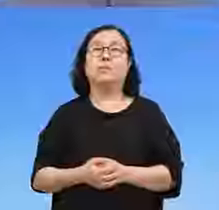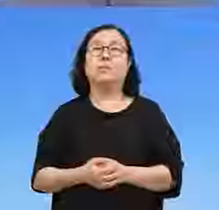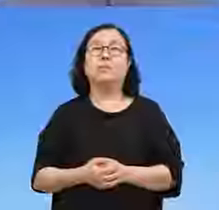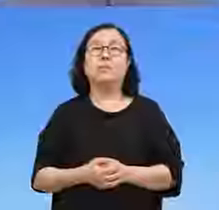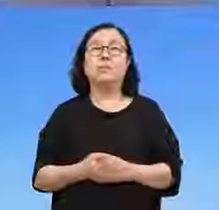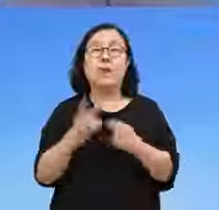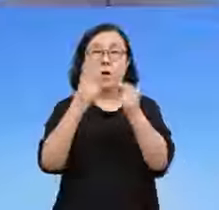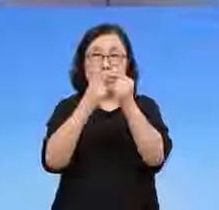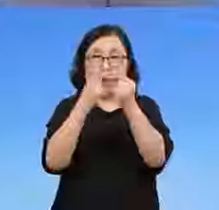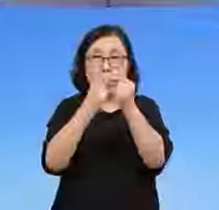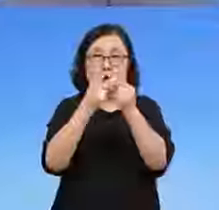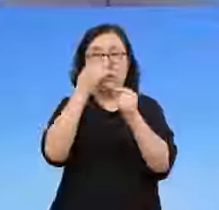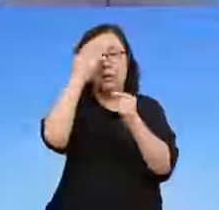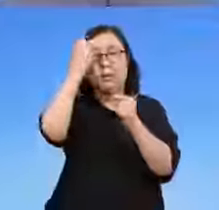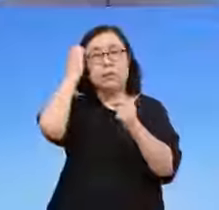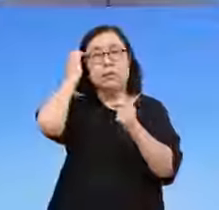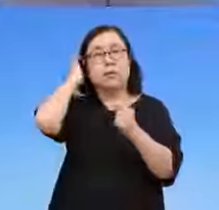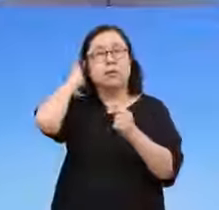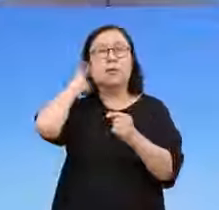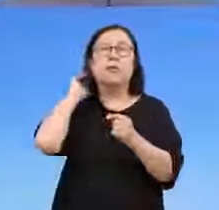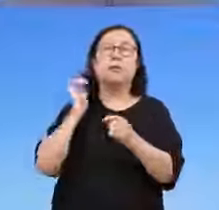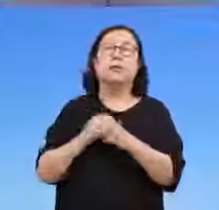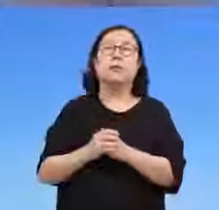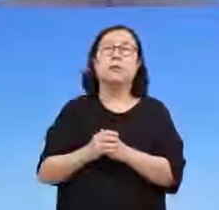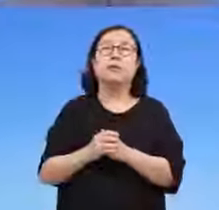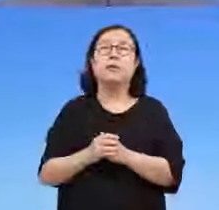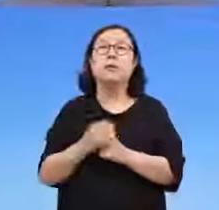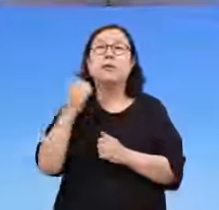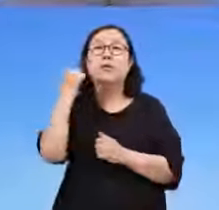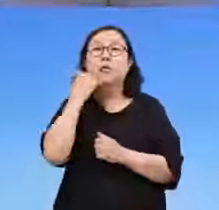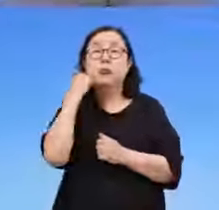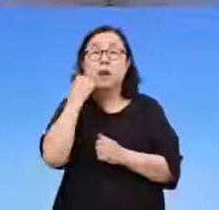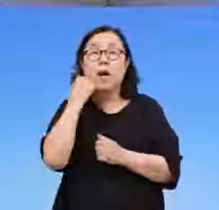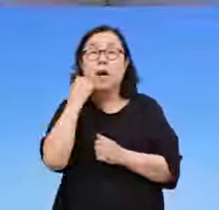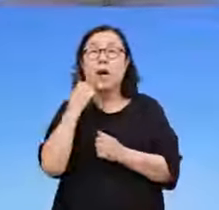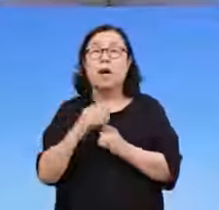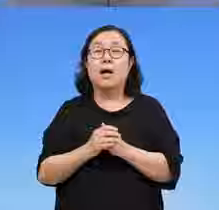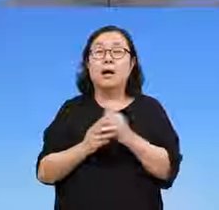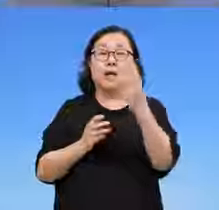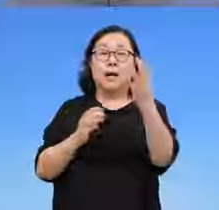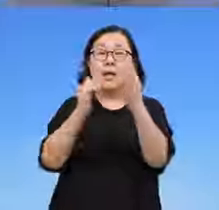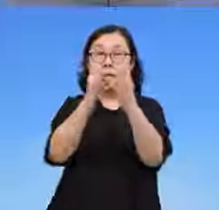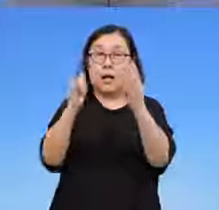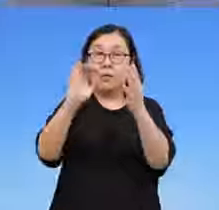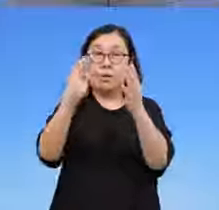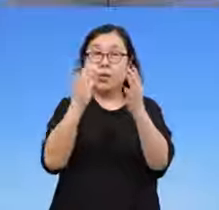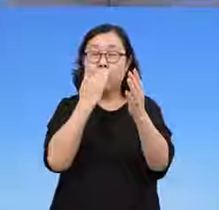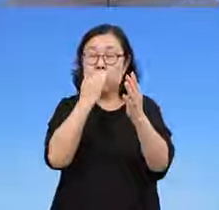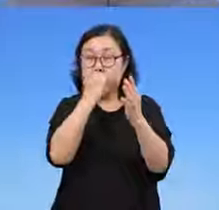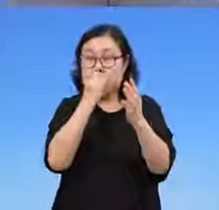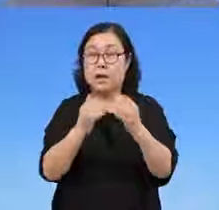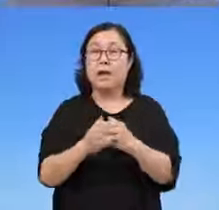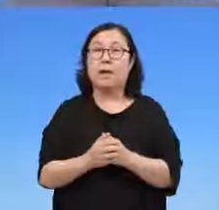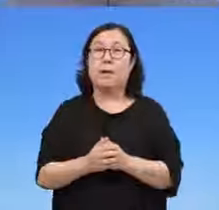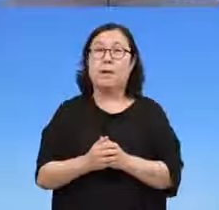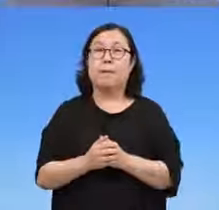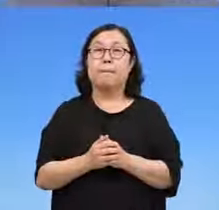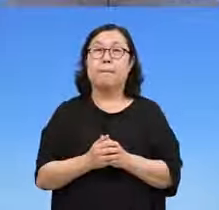하면 또 하나 더 있습니다. 누가 이 지붕을 뚫은 중풍병자를 도우면 내 사람이 될 수